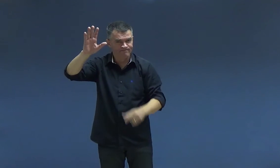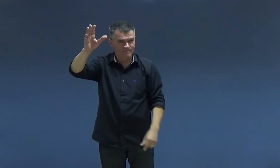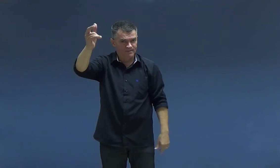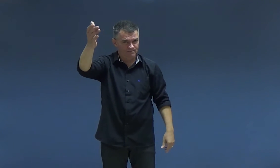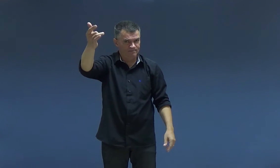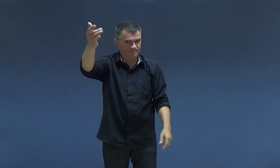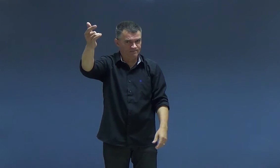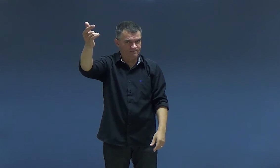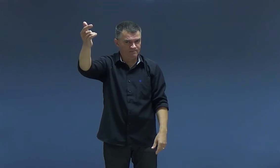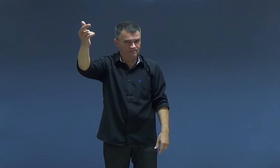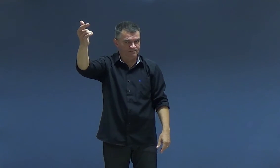Jucimar.